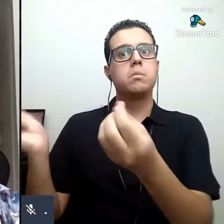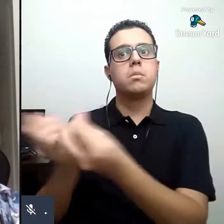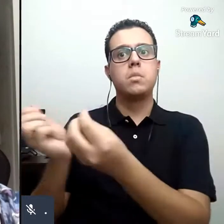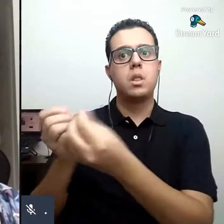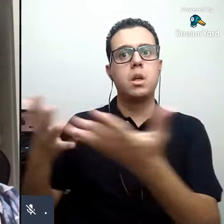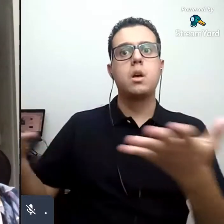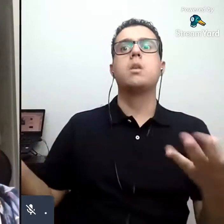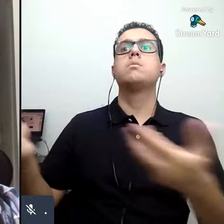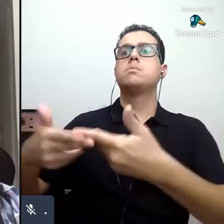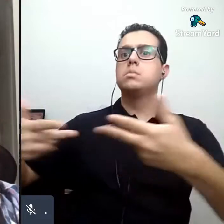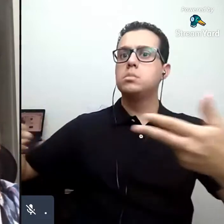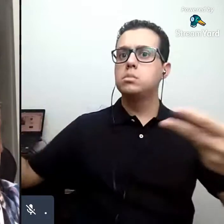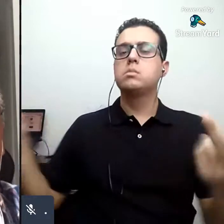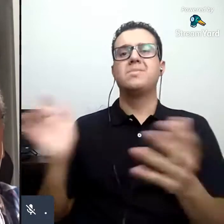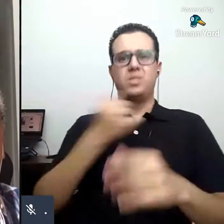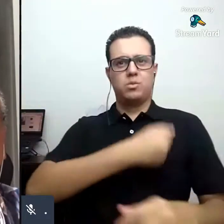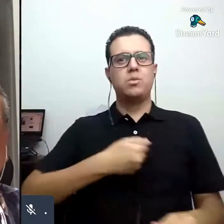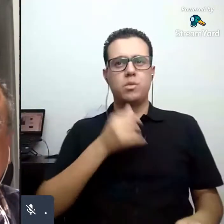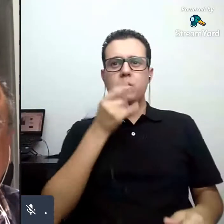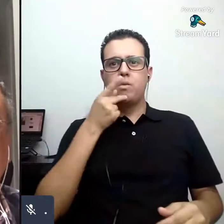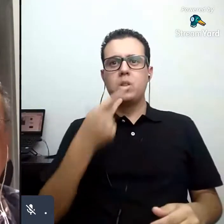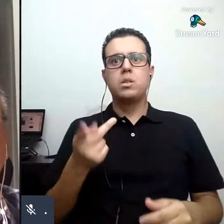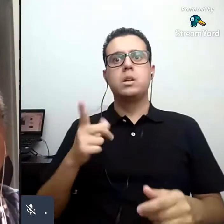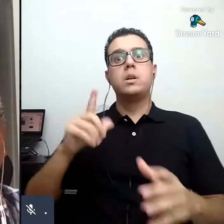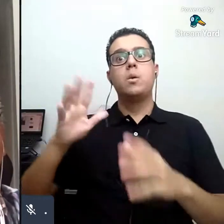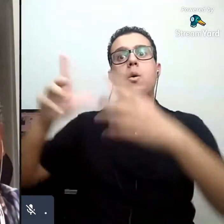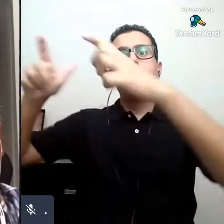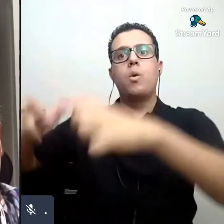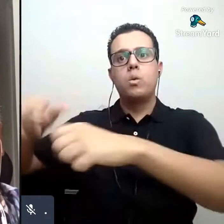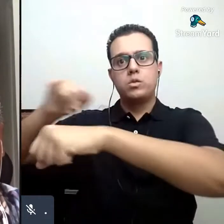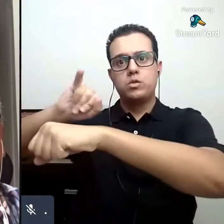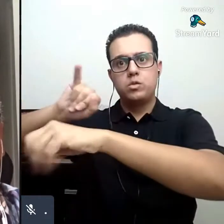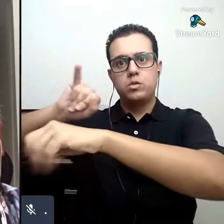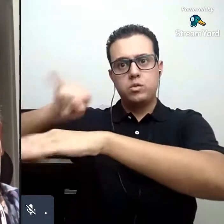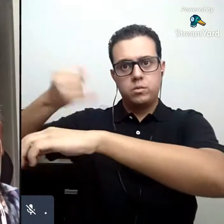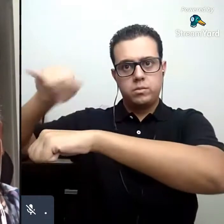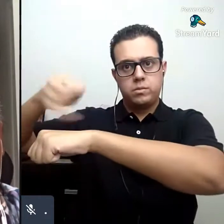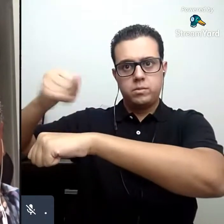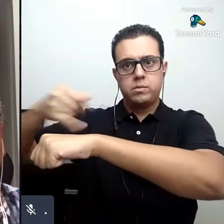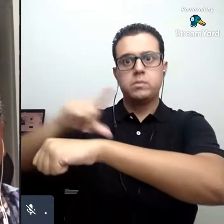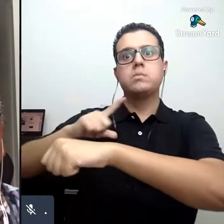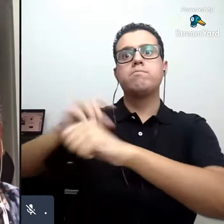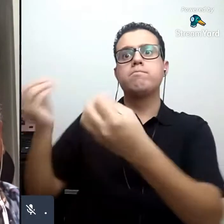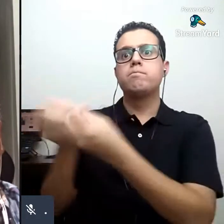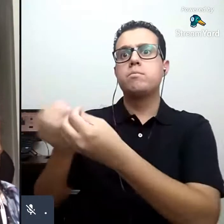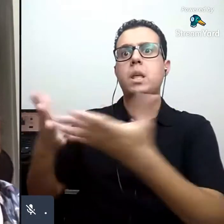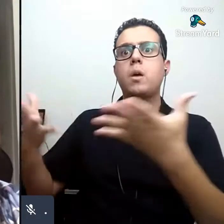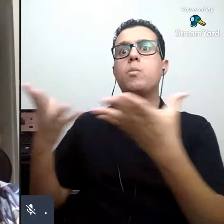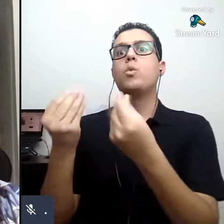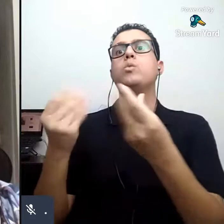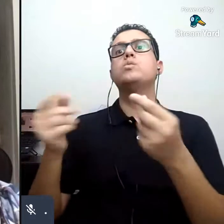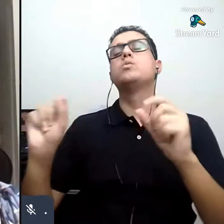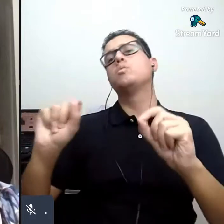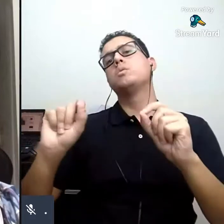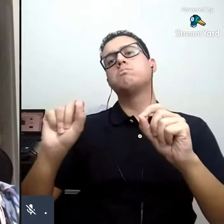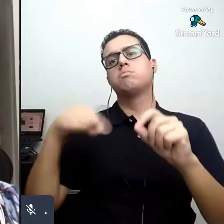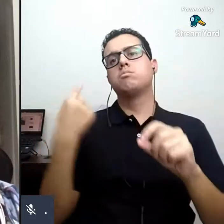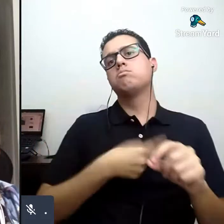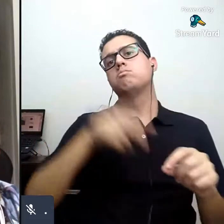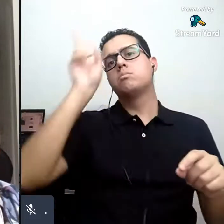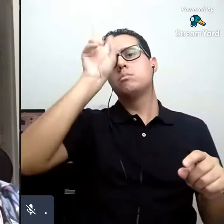Jesus fez muitas coisas em Jerusalém. Uma das coisas que ele fez lá foi entrar no templo, tirar os vendedores do